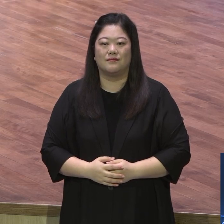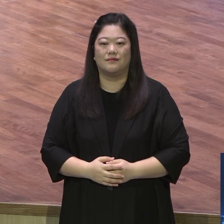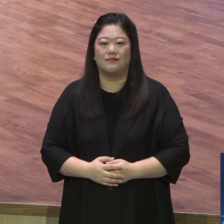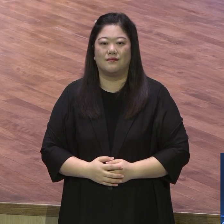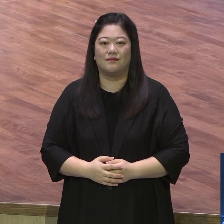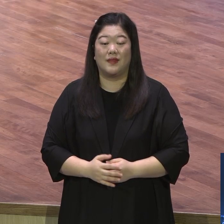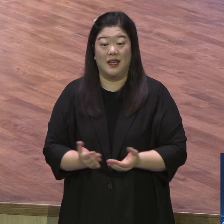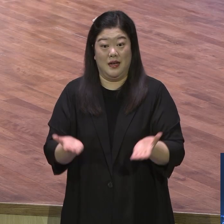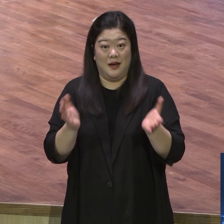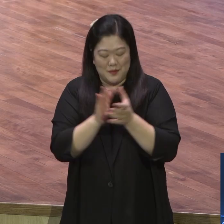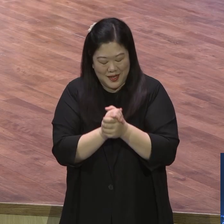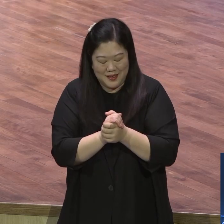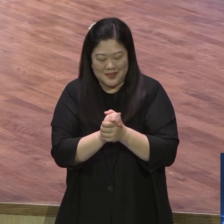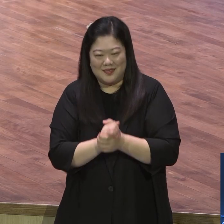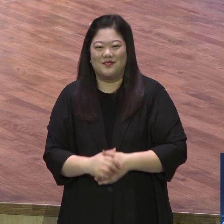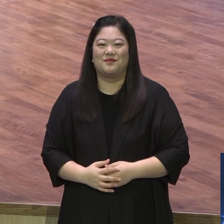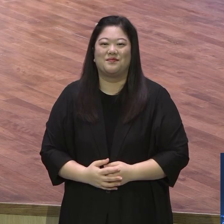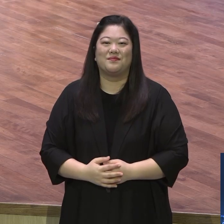아멘